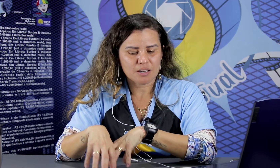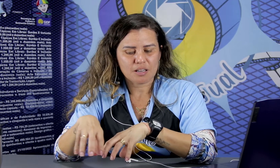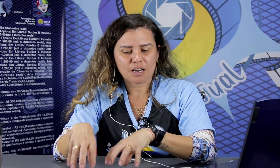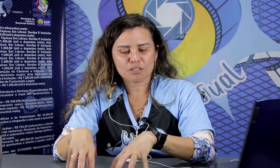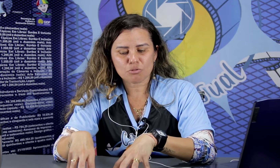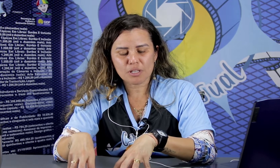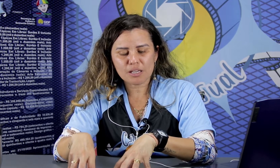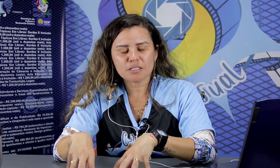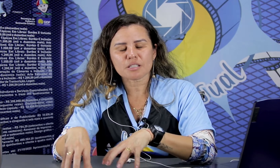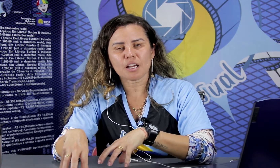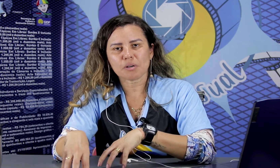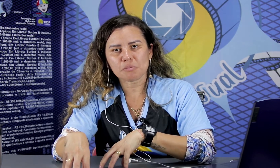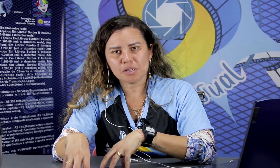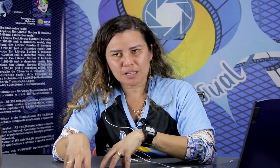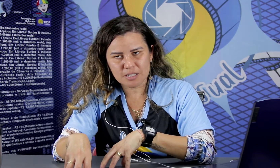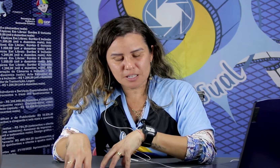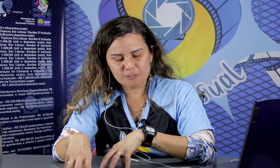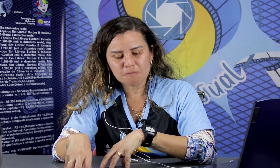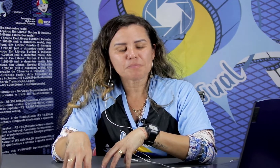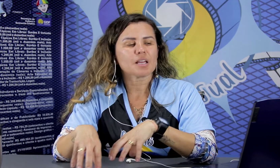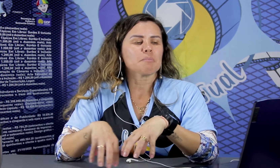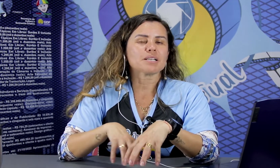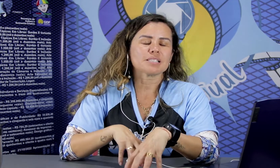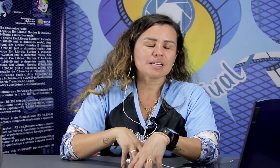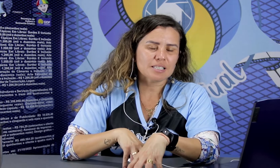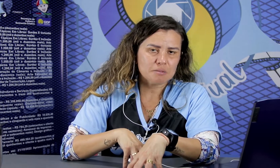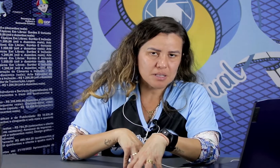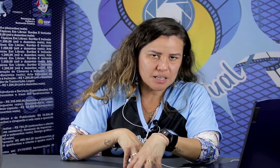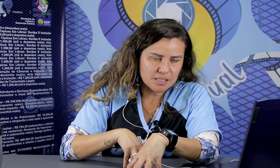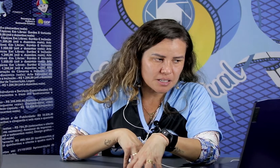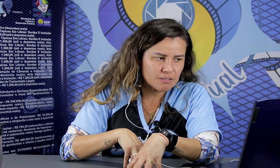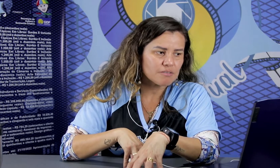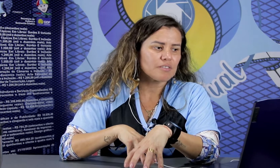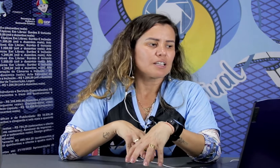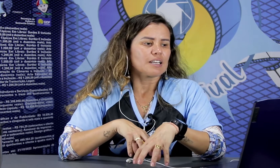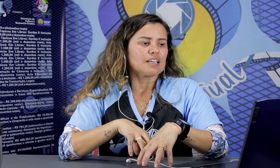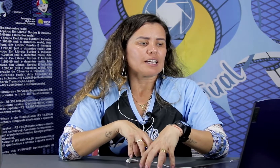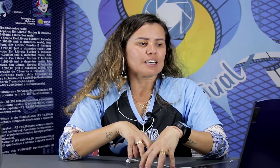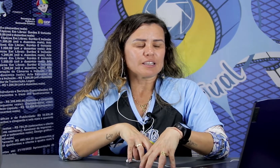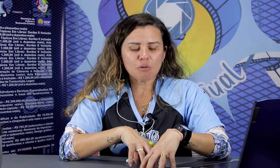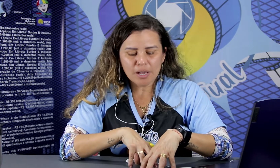A surdez é uma limitação, mas essa limitação não é